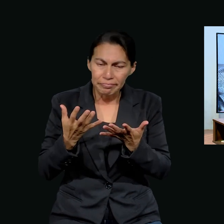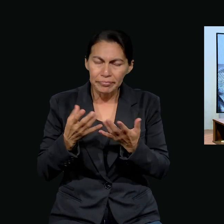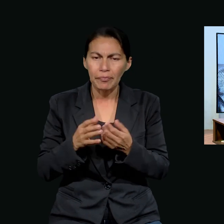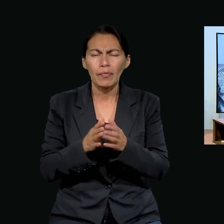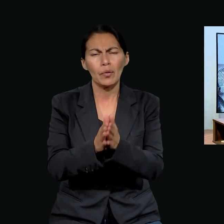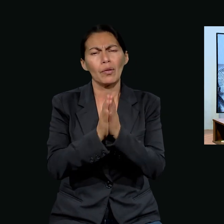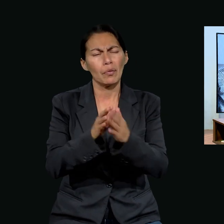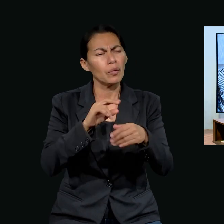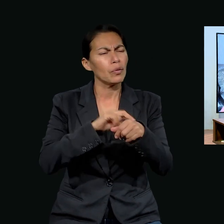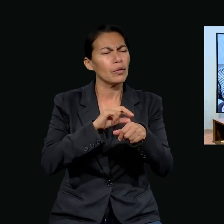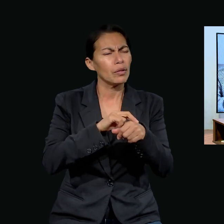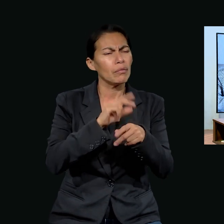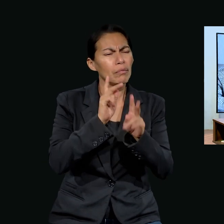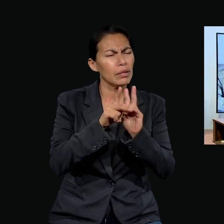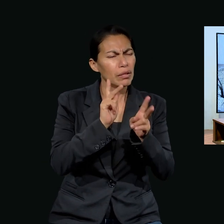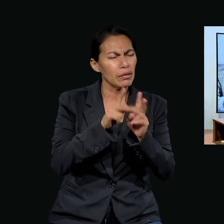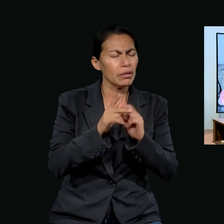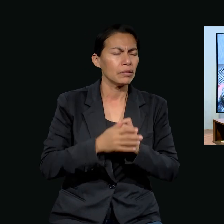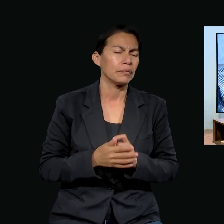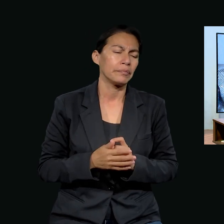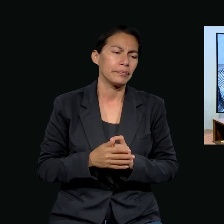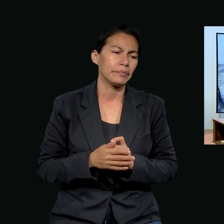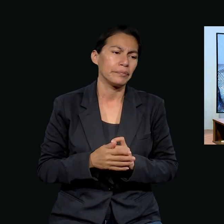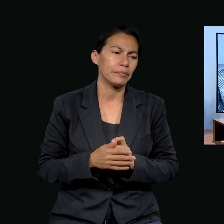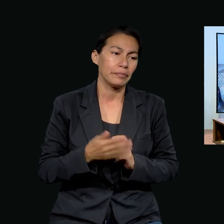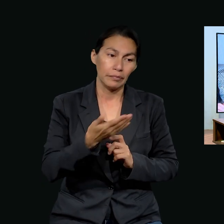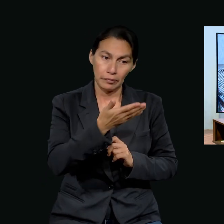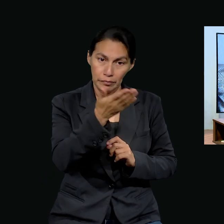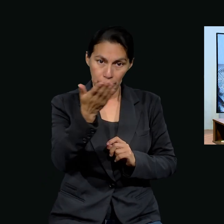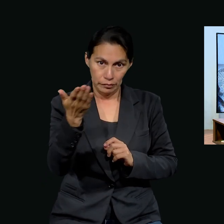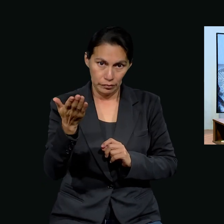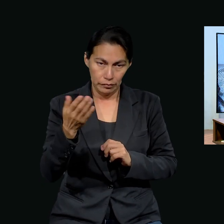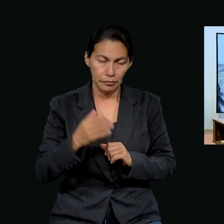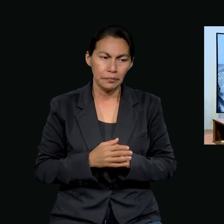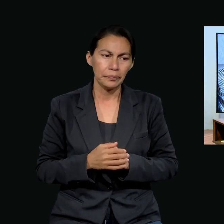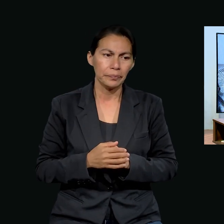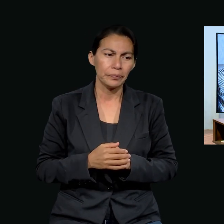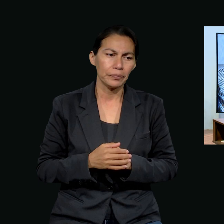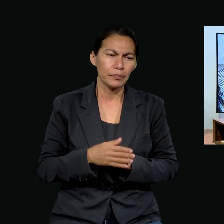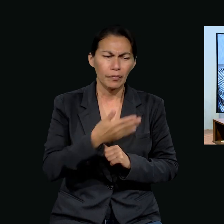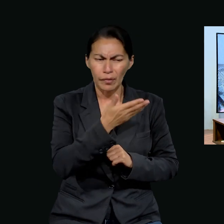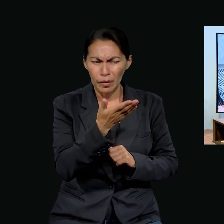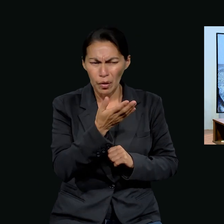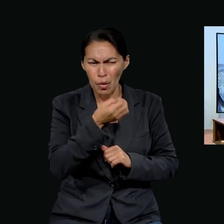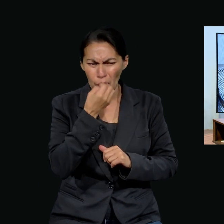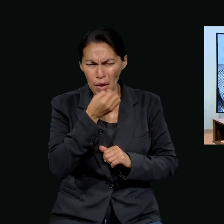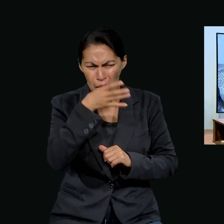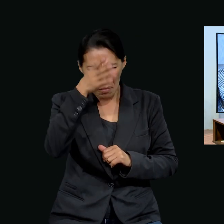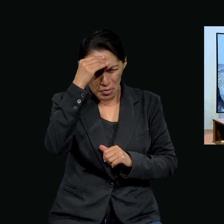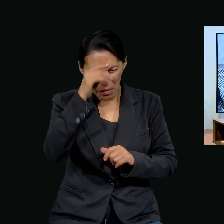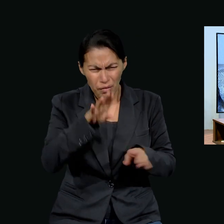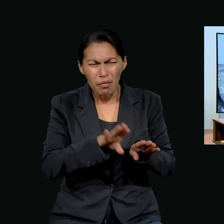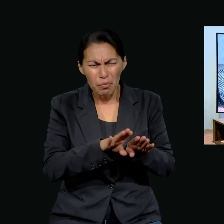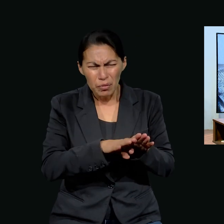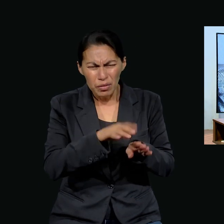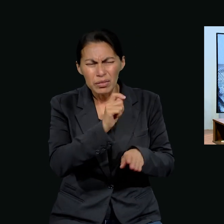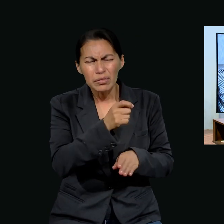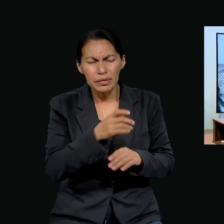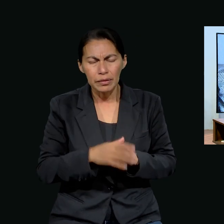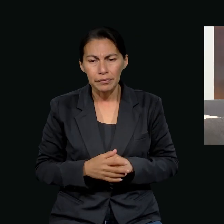vida. Pero cuéntenos, Doc, por favor, cuéntenos a nuestro auditorio cómo aprendió a orar.